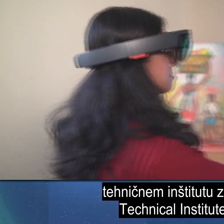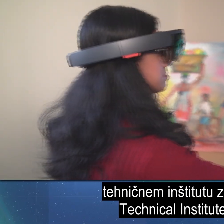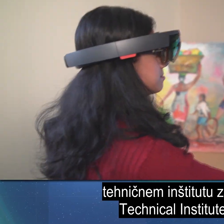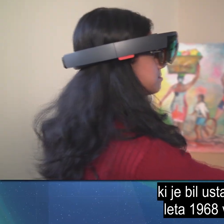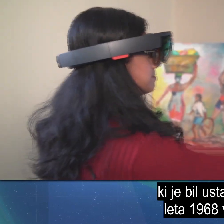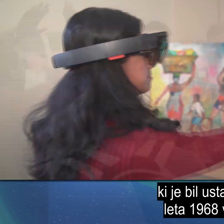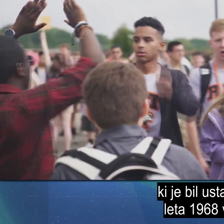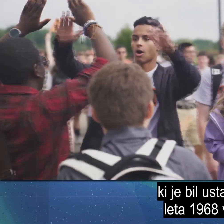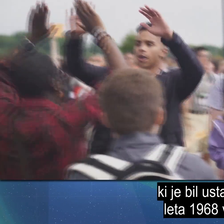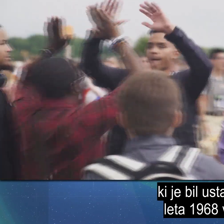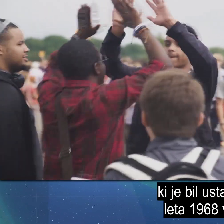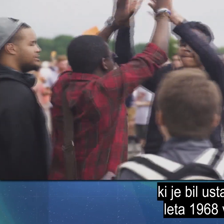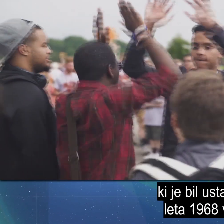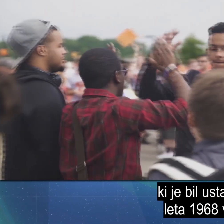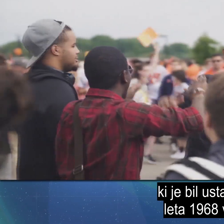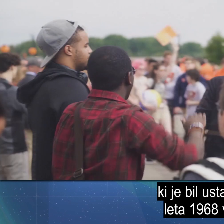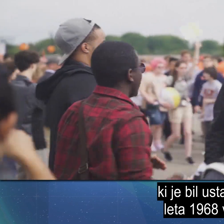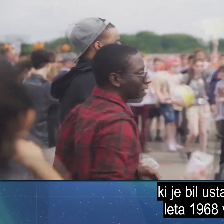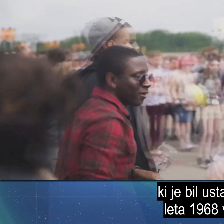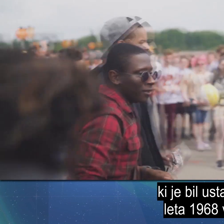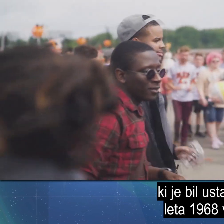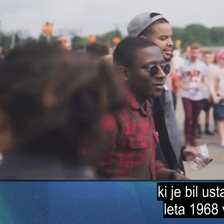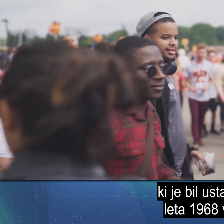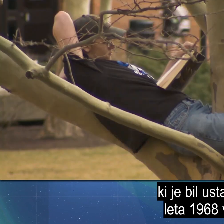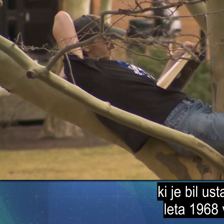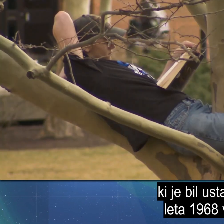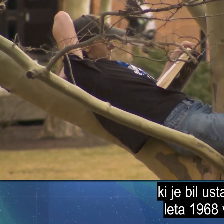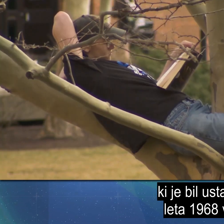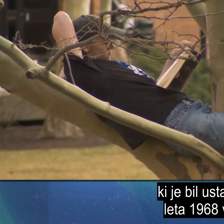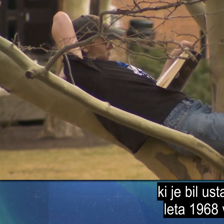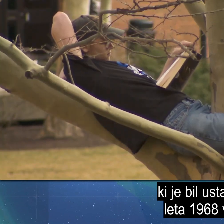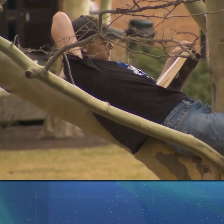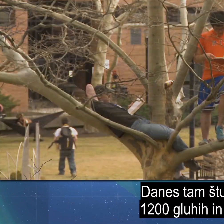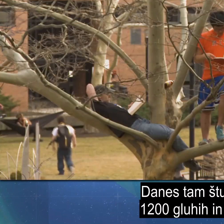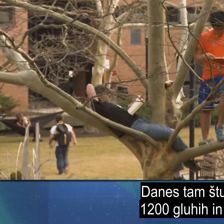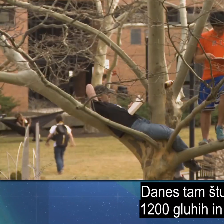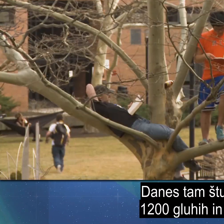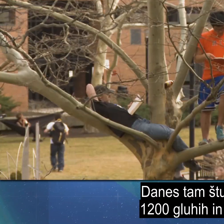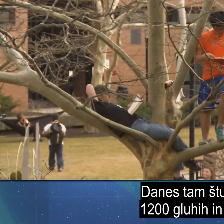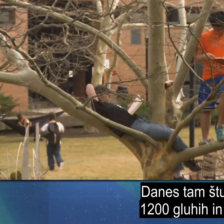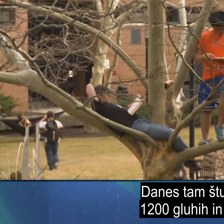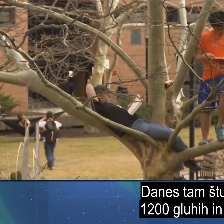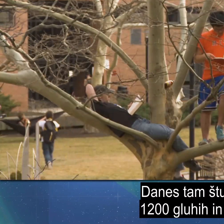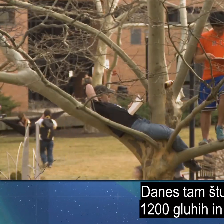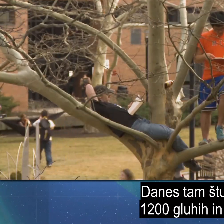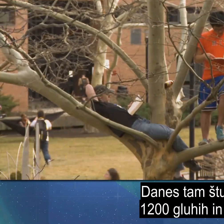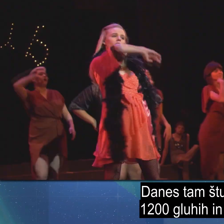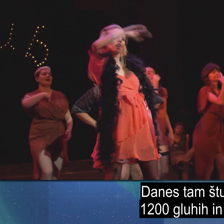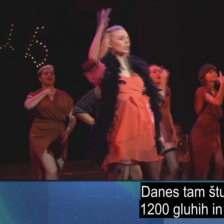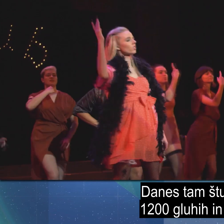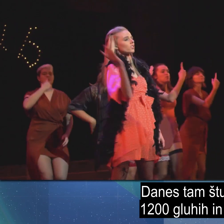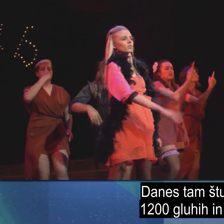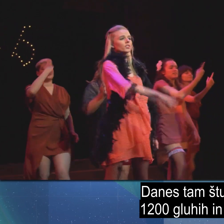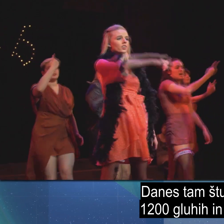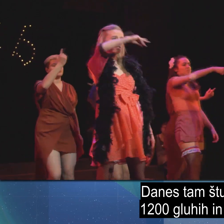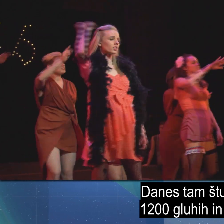Institute for the Deaf, ki je bil ustanovljen leta 1968 v ZDA. Danes tam študira okrog